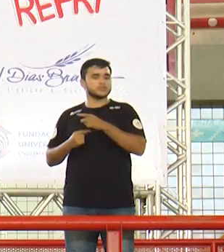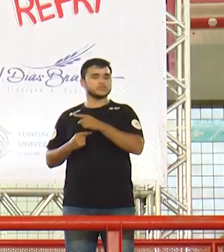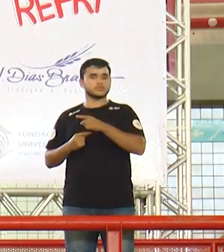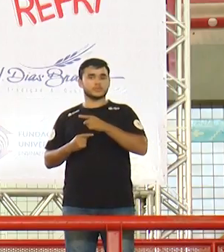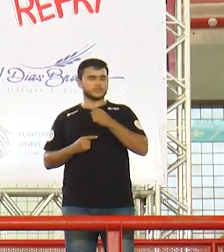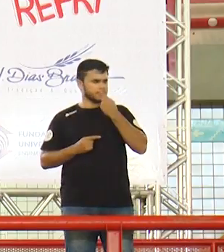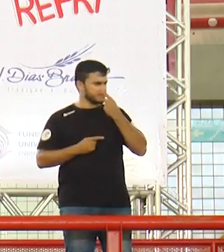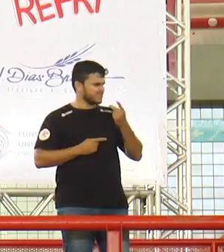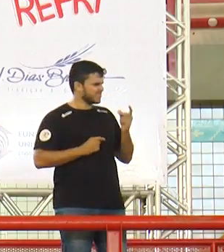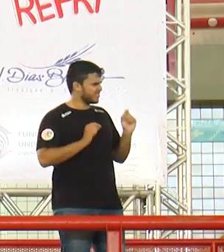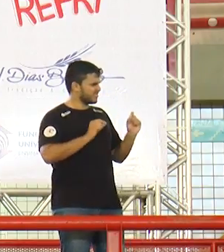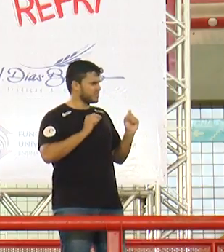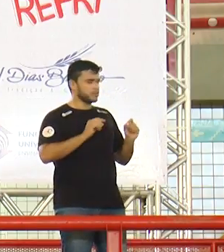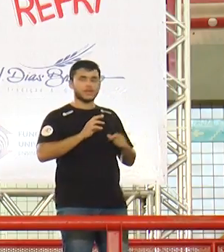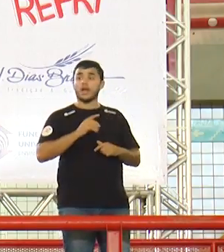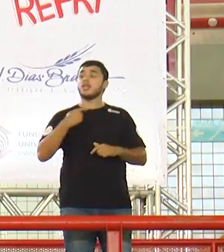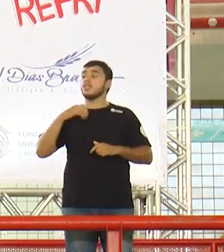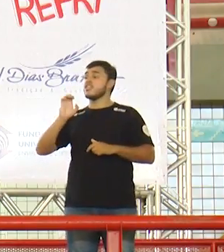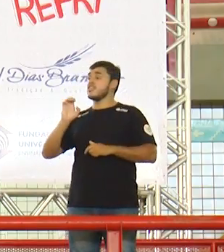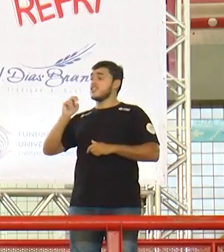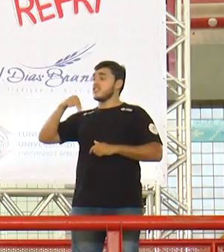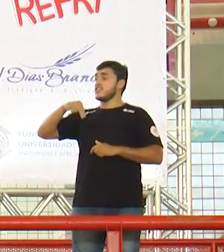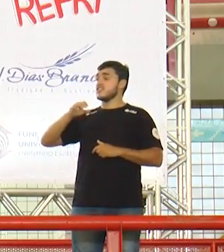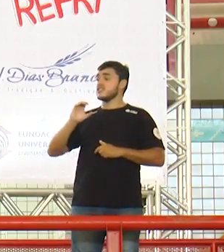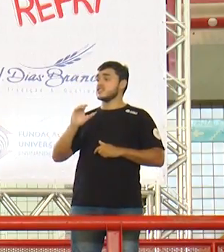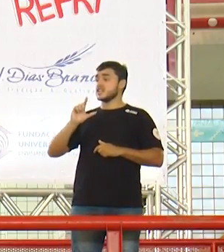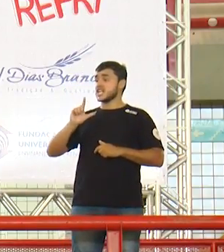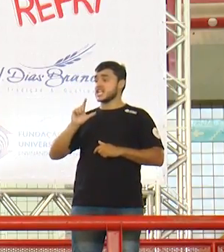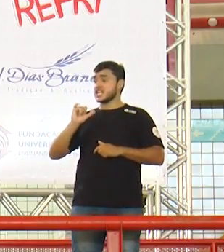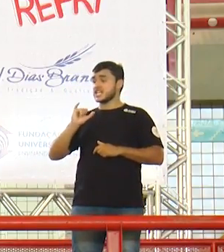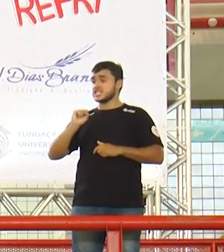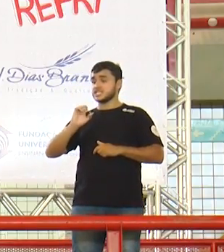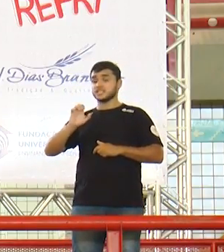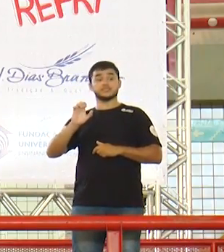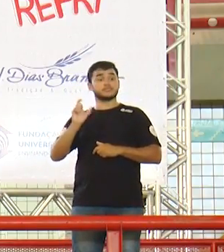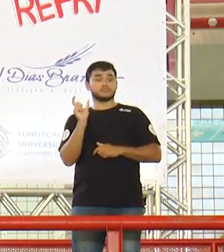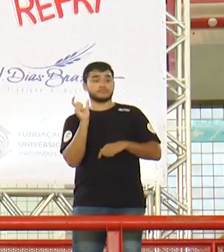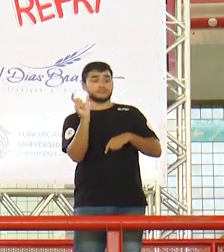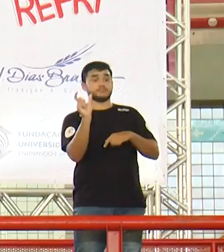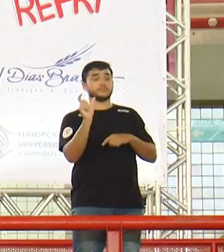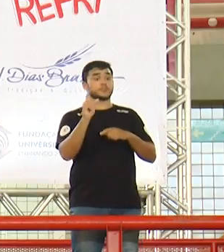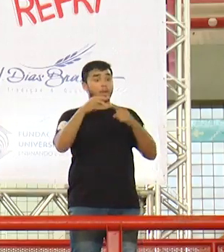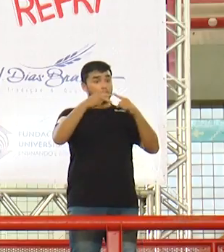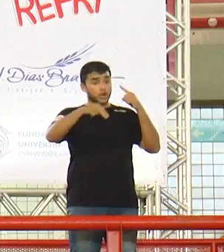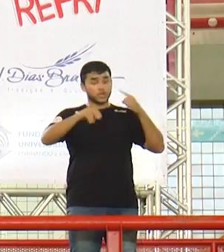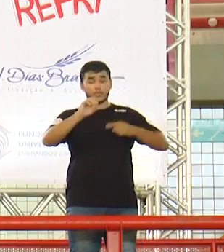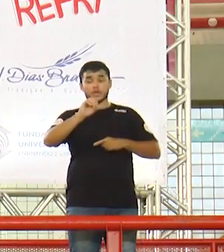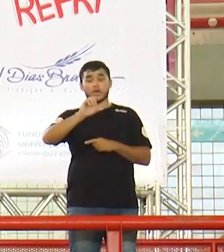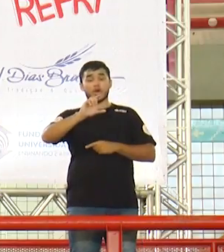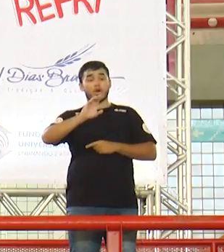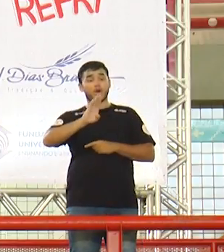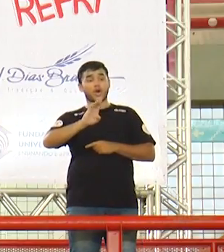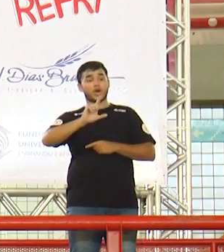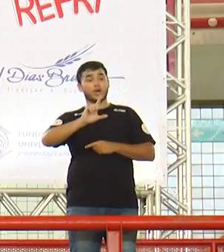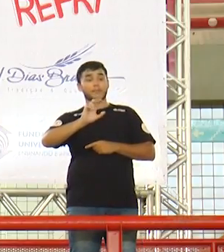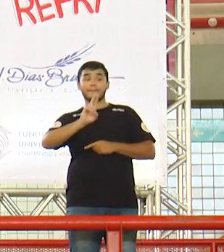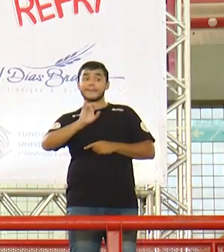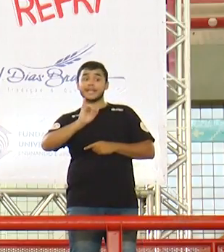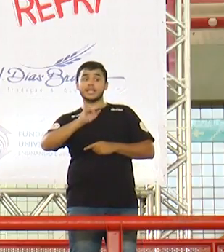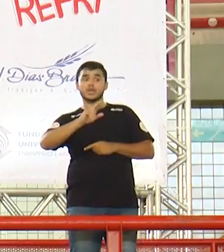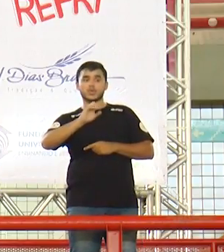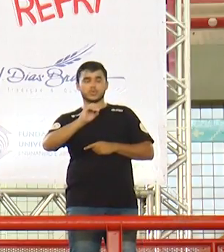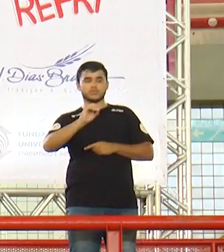aí é o quê? Aí você fala ênclise, que é a colocação do pronome oblíquo átono depois do